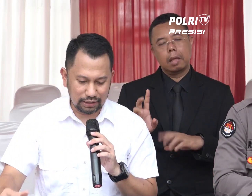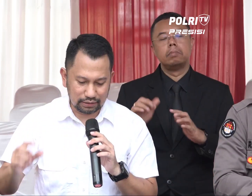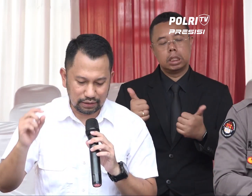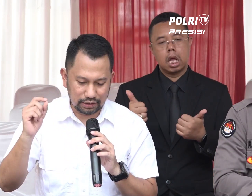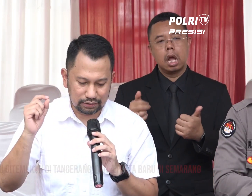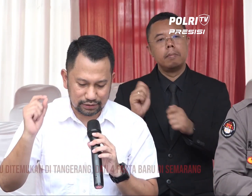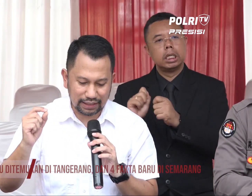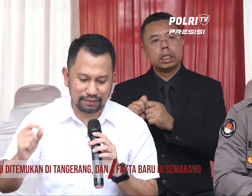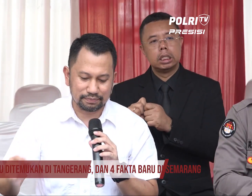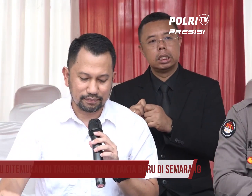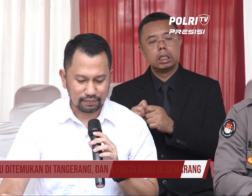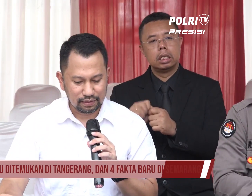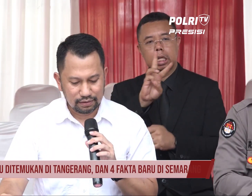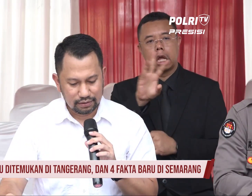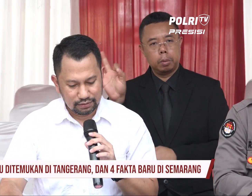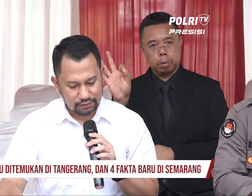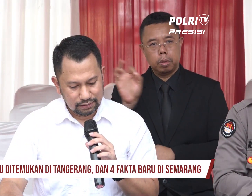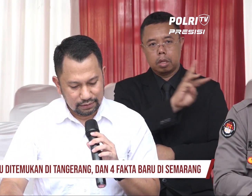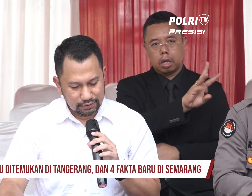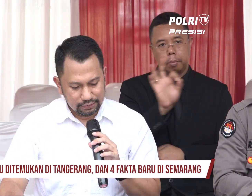detik, setengah jam.